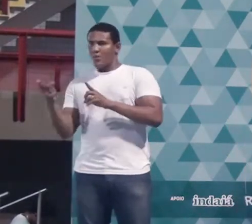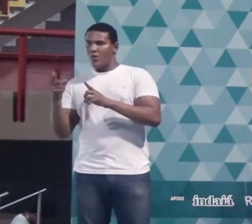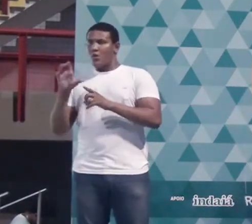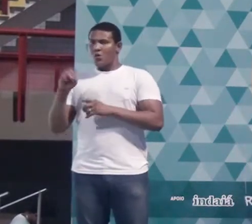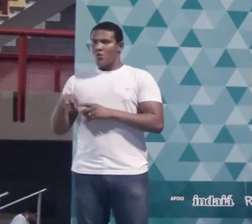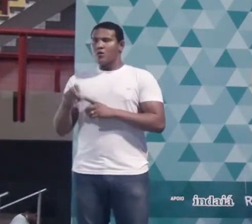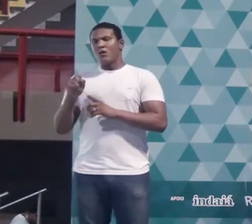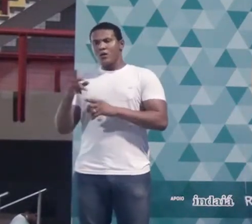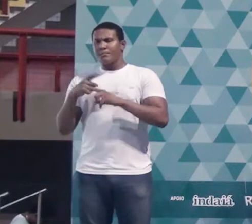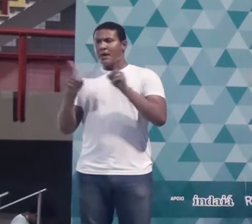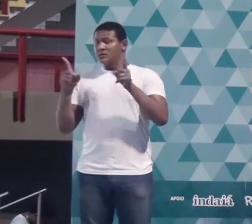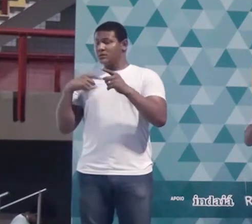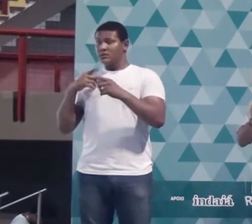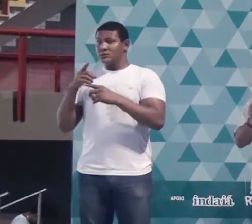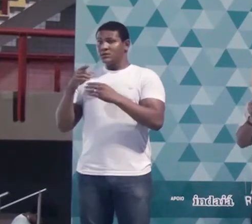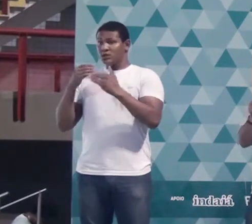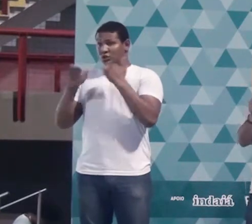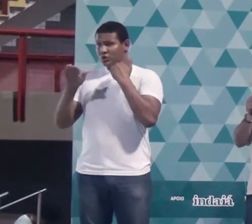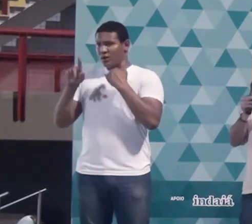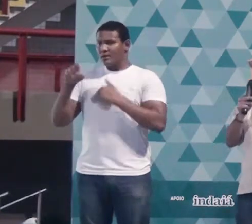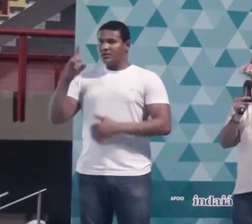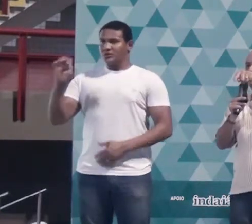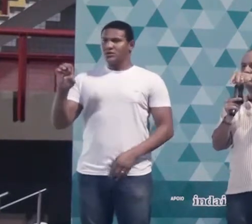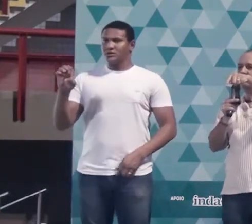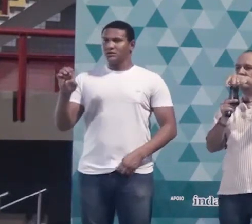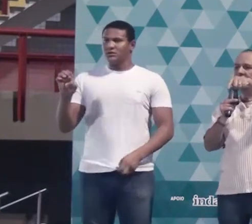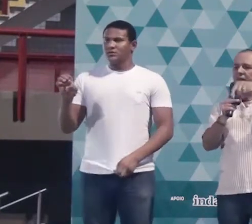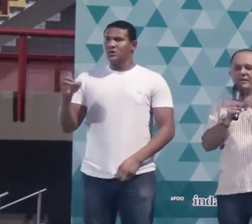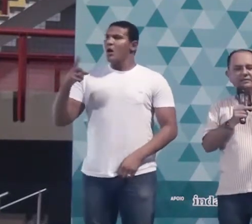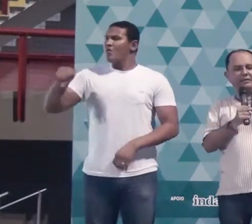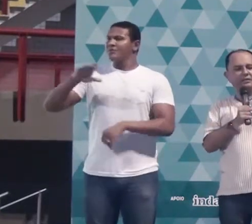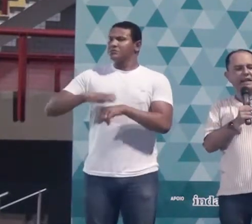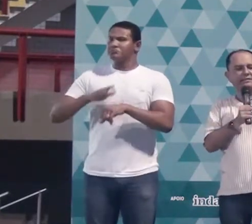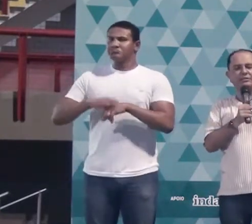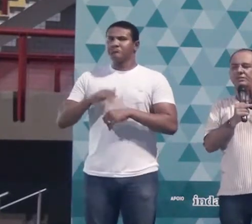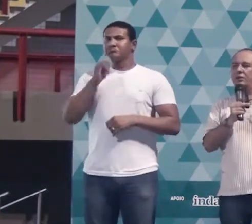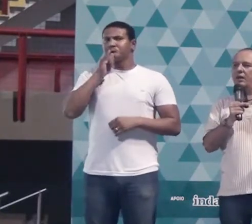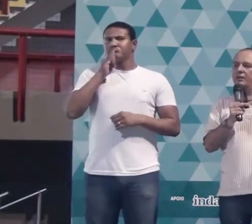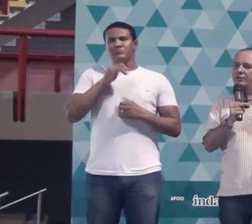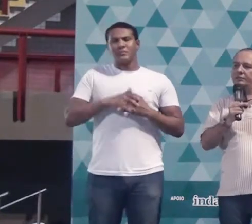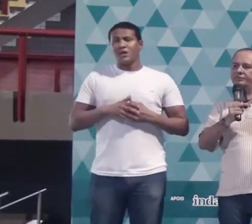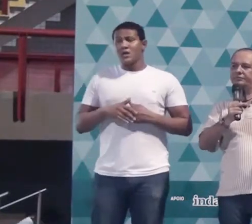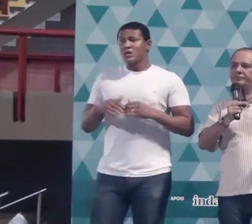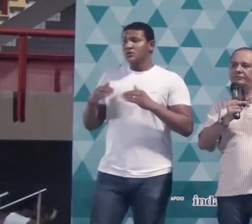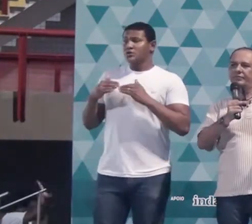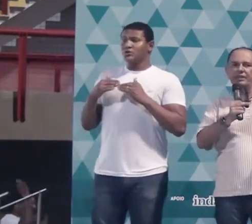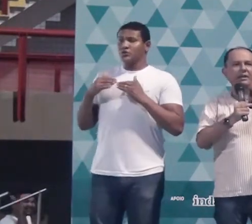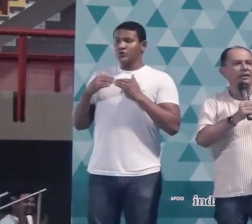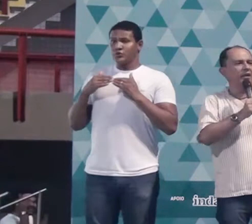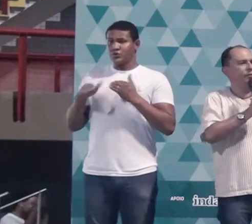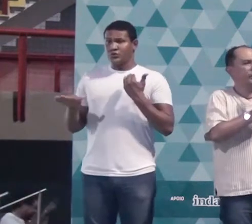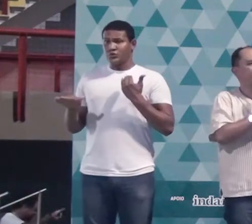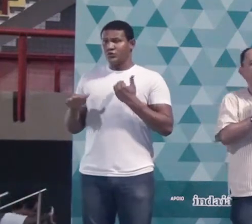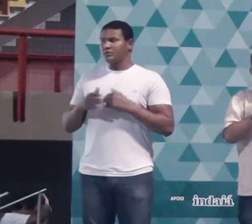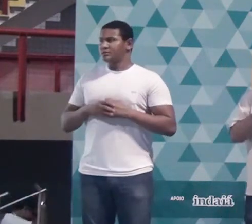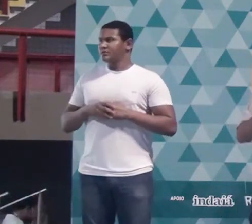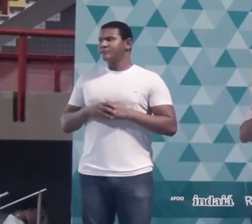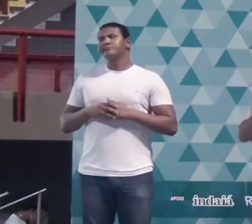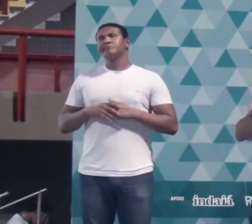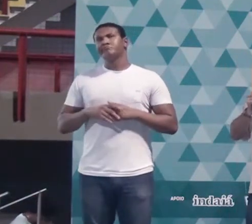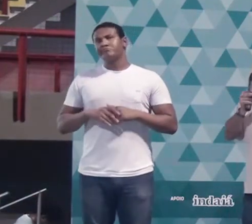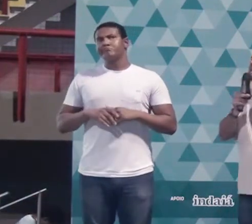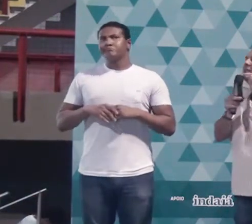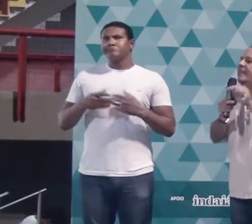discorda, discorda de algo. Agora faz você sozinho. Se eu tirasse discordam e